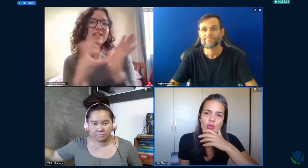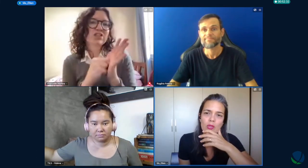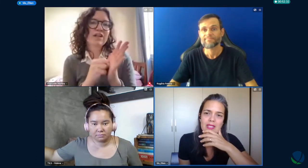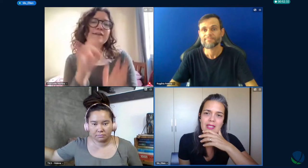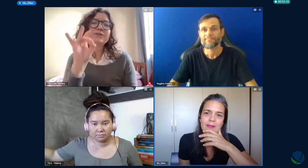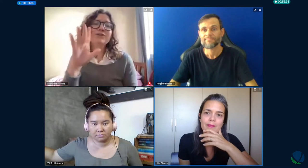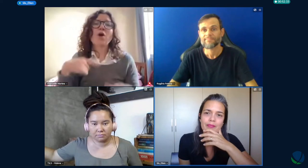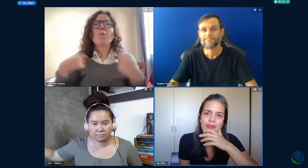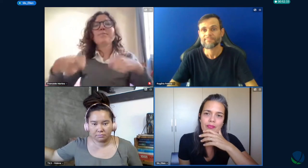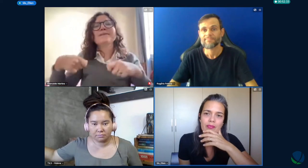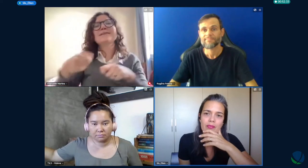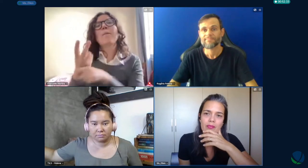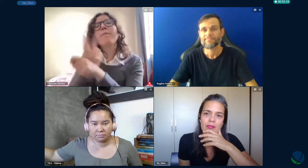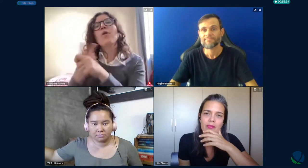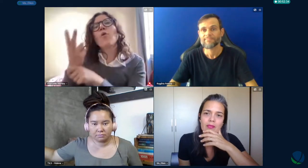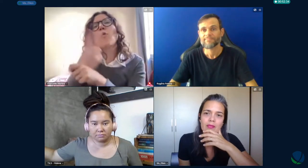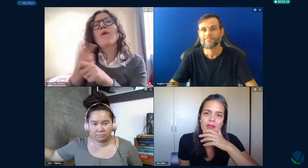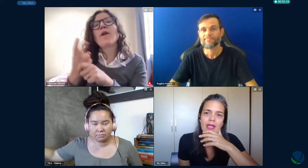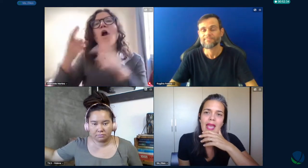de motorista.